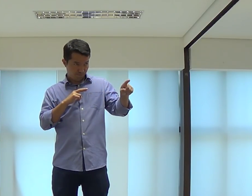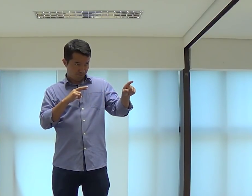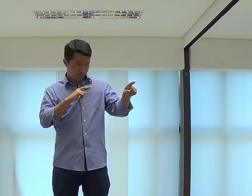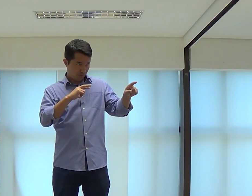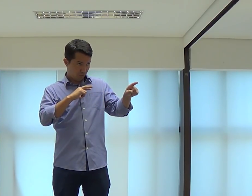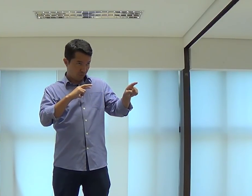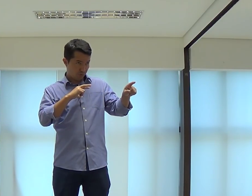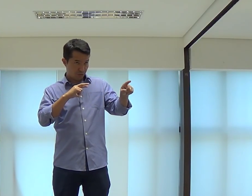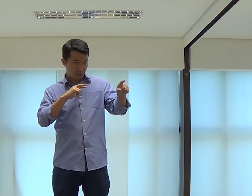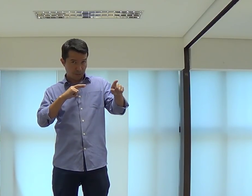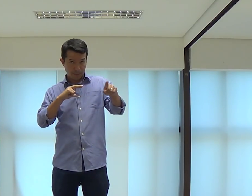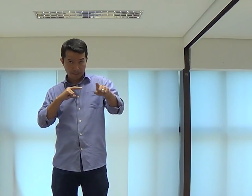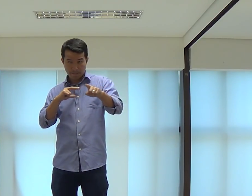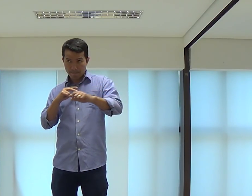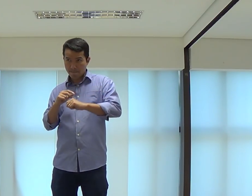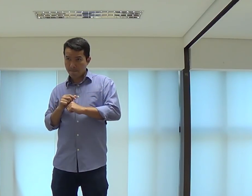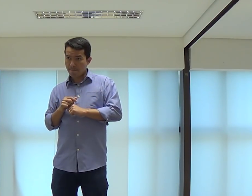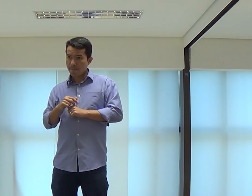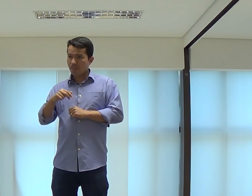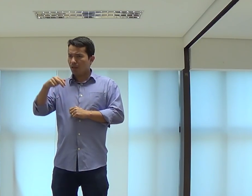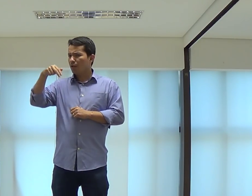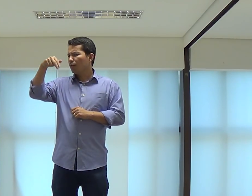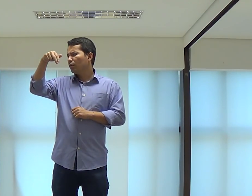Mas e vocês? O seu particular.